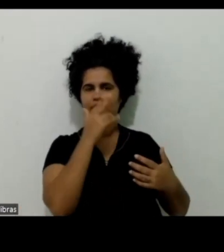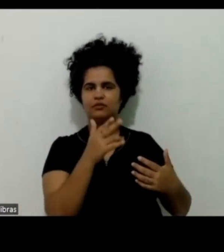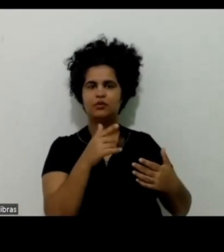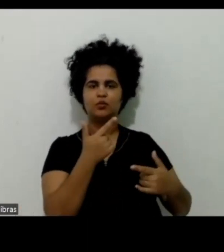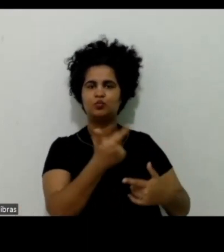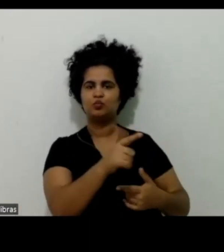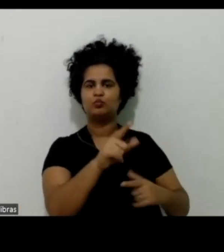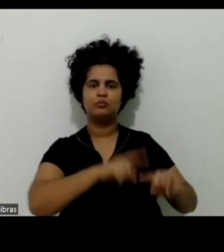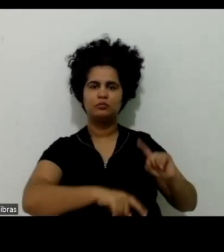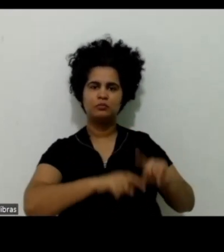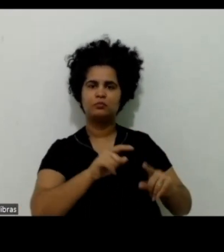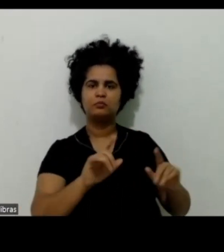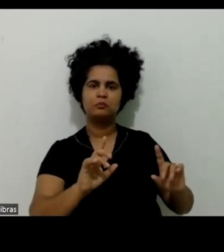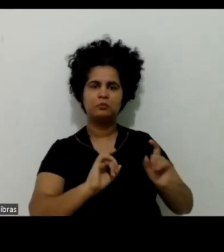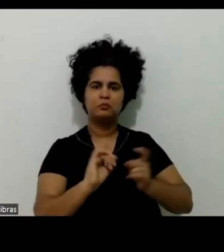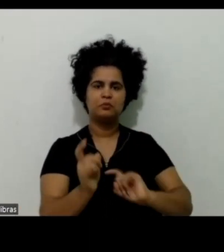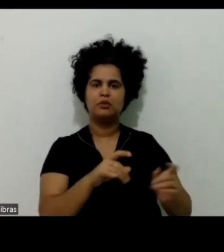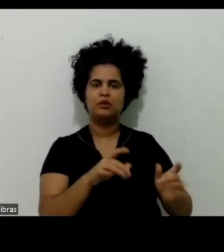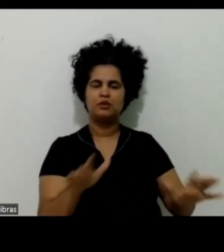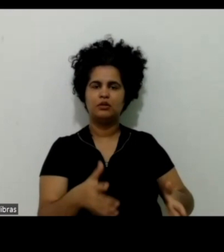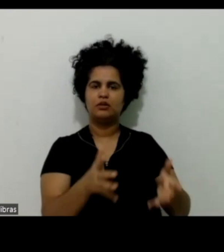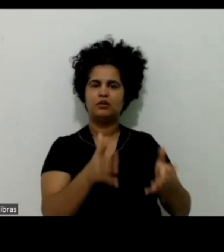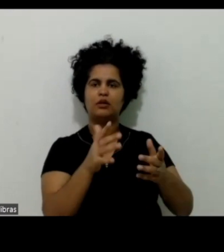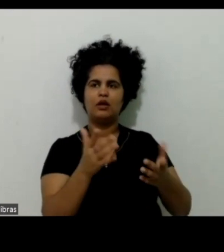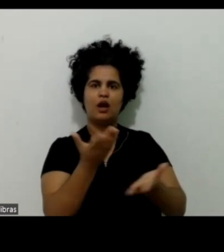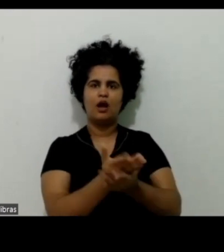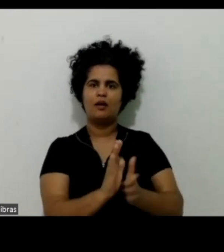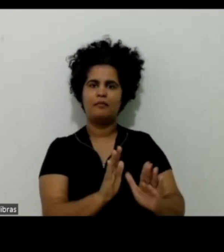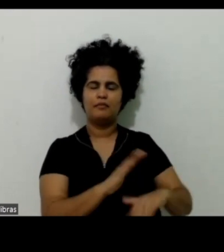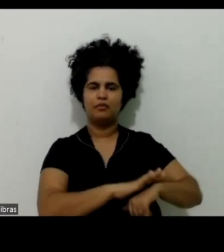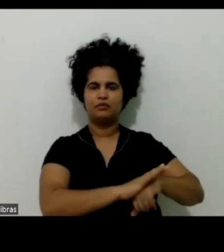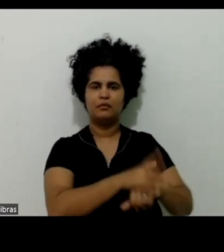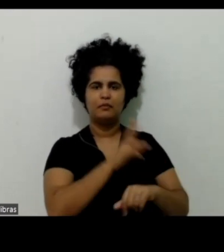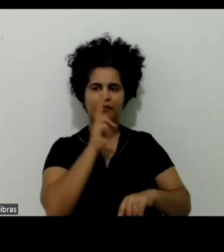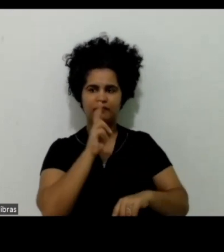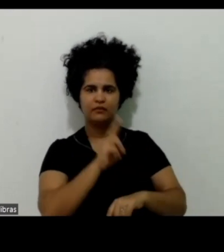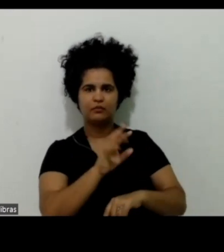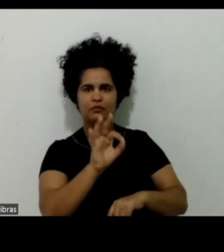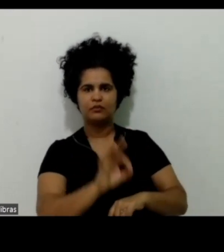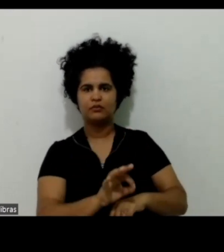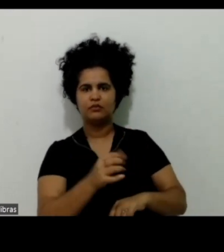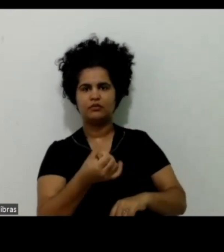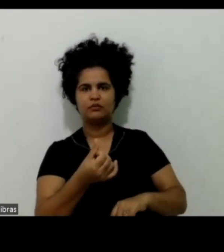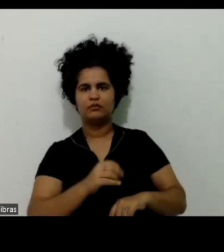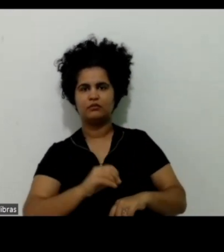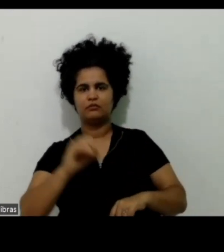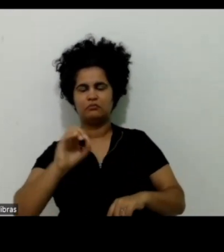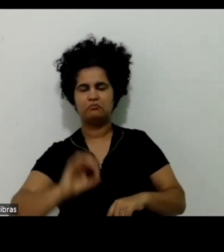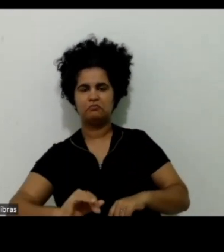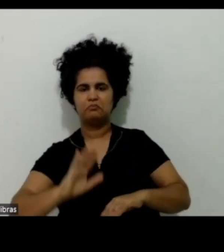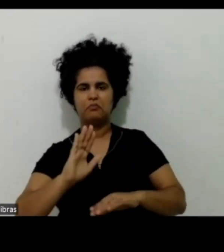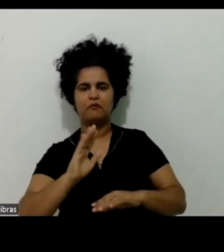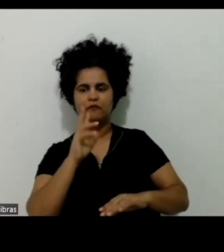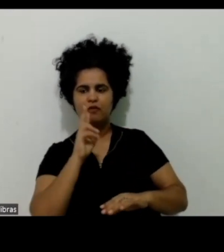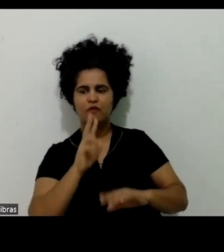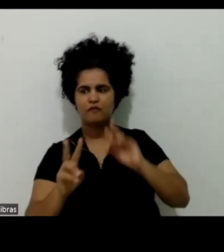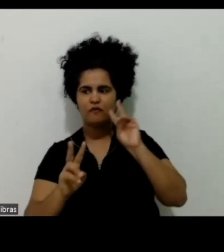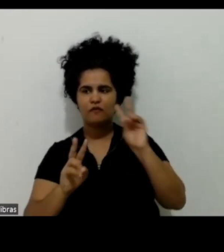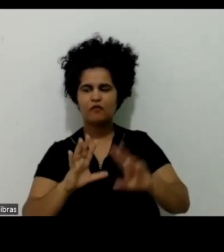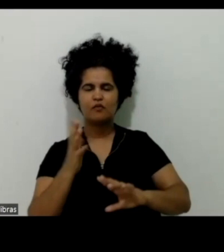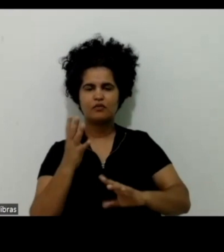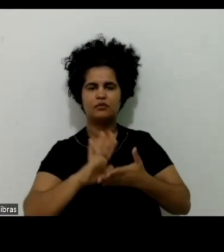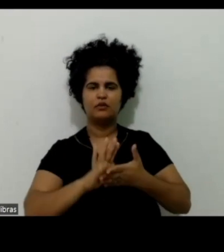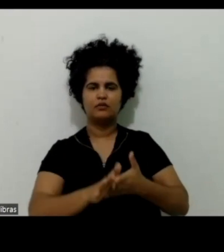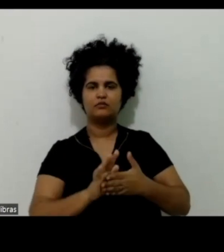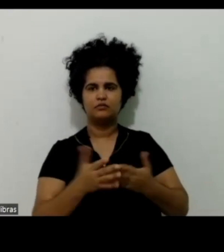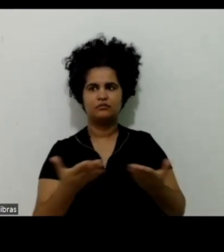racismo, né, e que lá no nosso código fala, né, que é nosso compromisso ético-político, né, nos posicionar em relação à